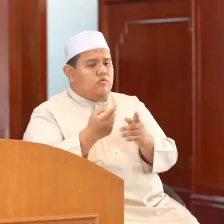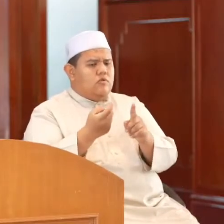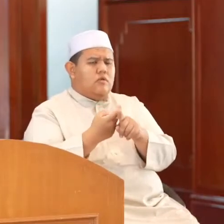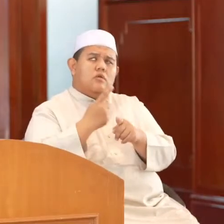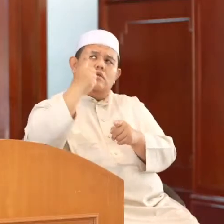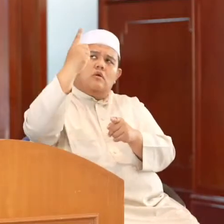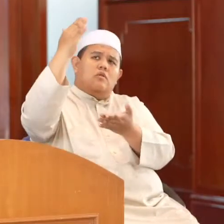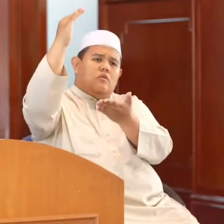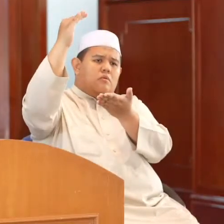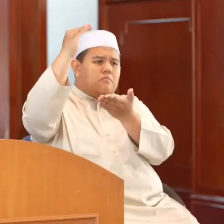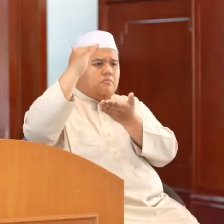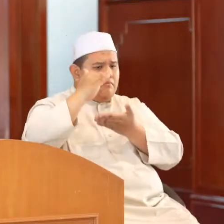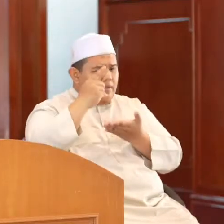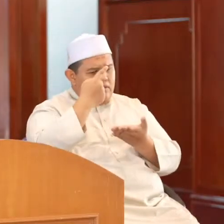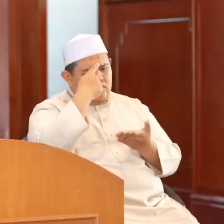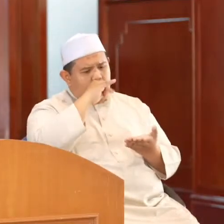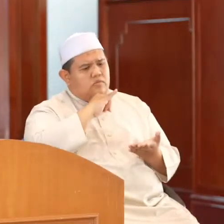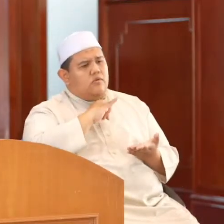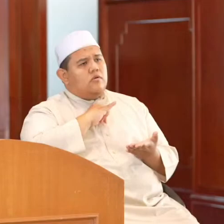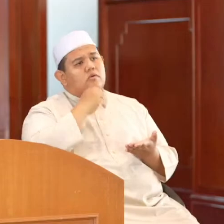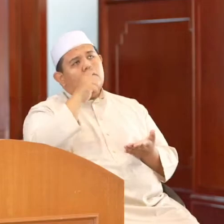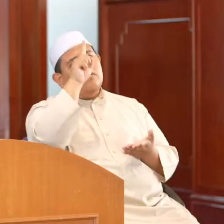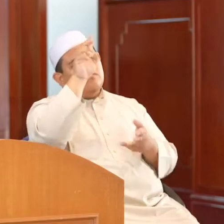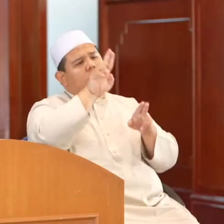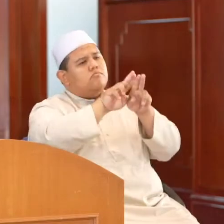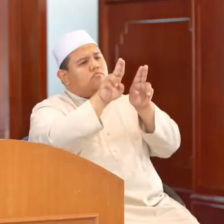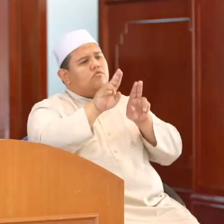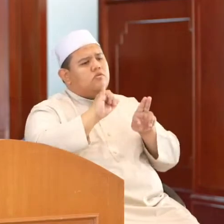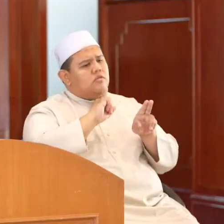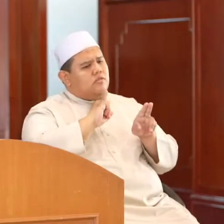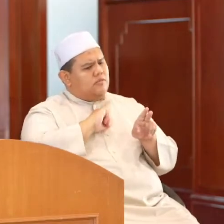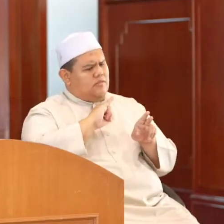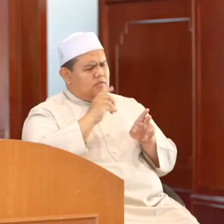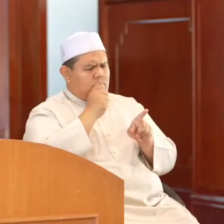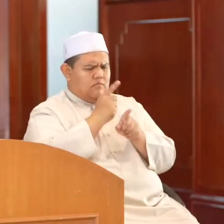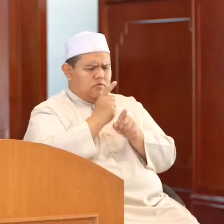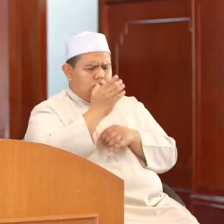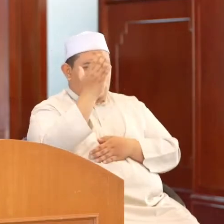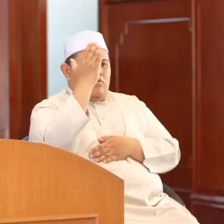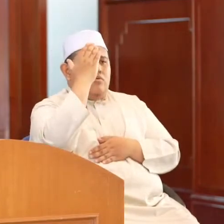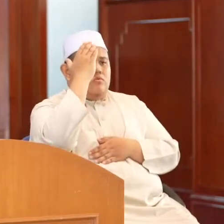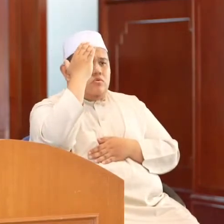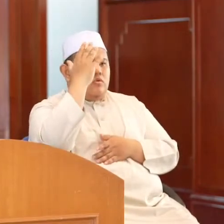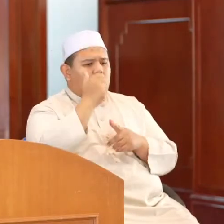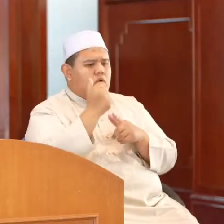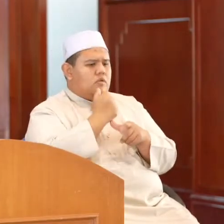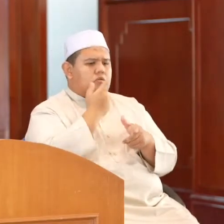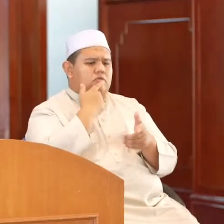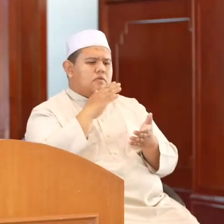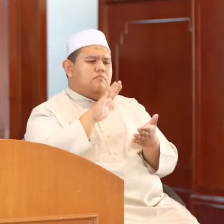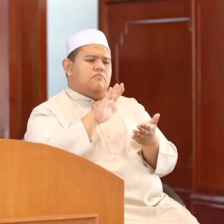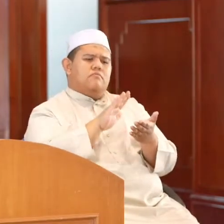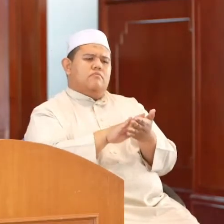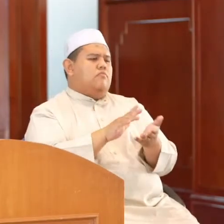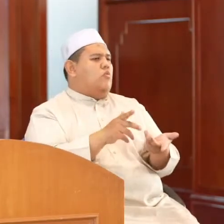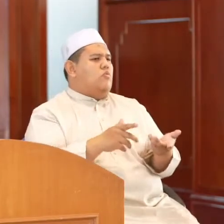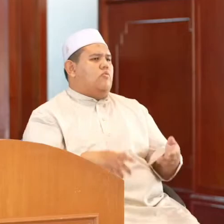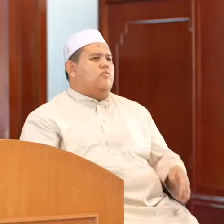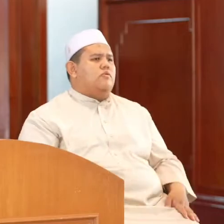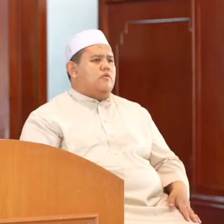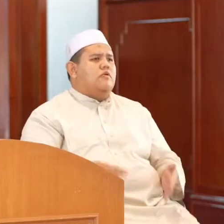kurniaan daripada Tuhanku. Dia nak uji aku, sama ada aku syukur ataupun aku kufur.